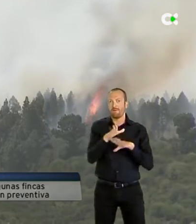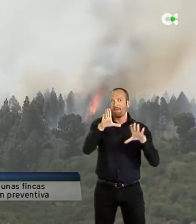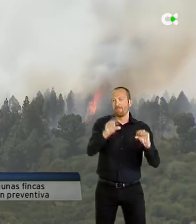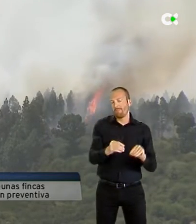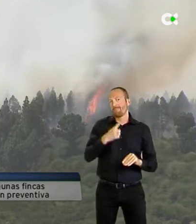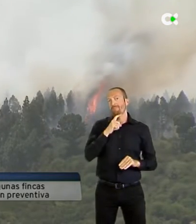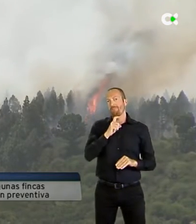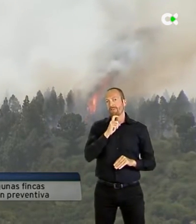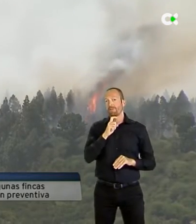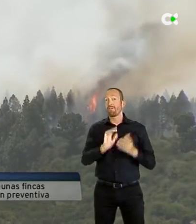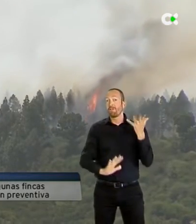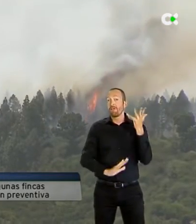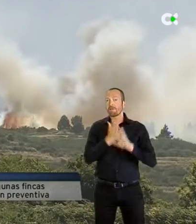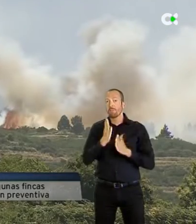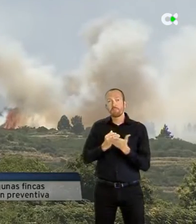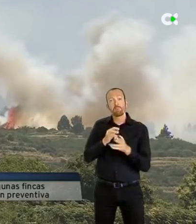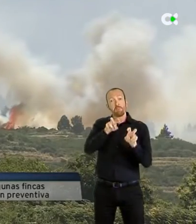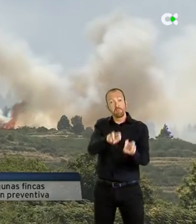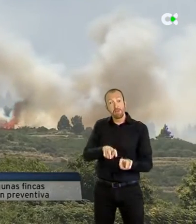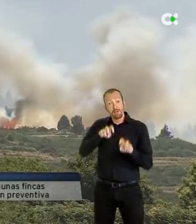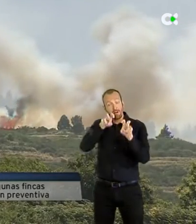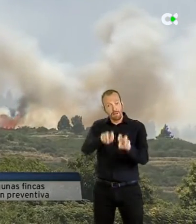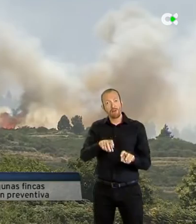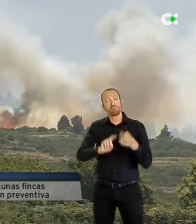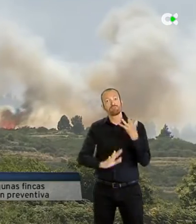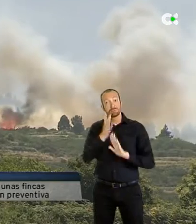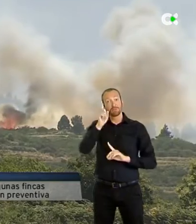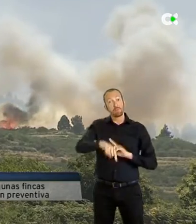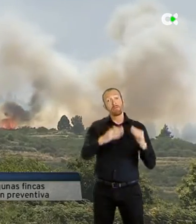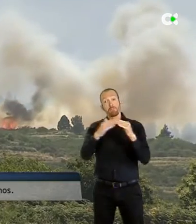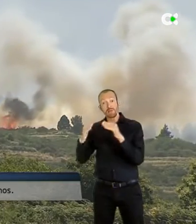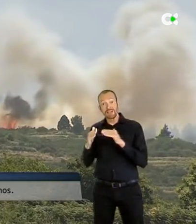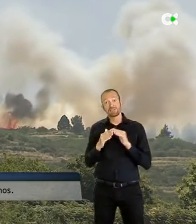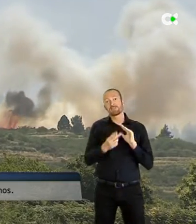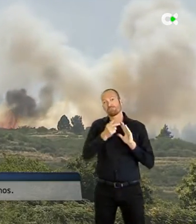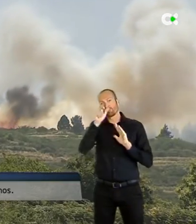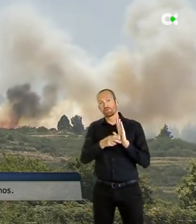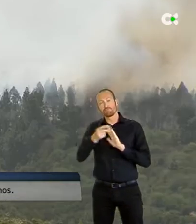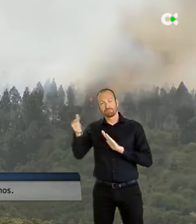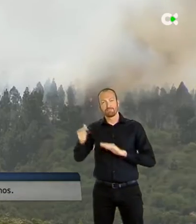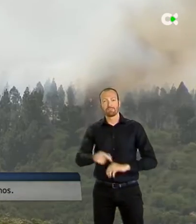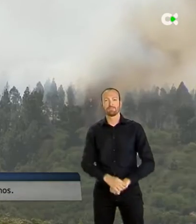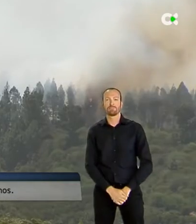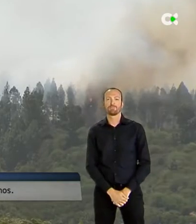Las llamas han arrasado algunas fincas y han obligado a la evacuación preventiva de decenas de vecinos.